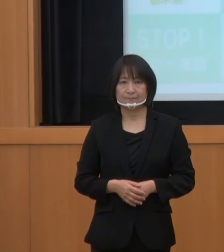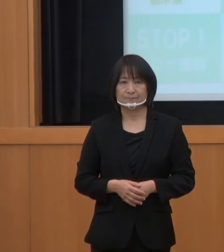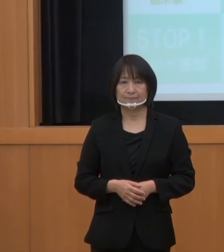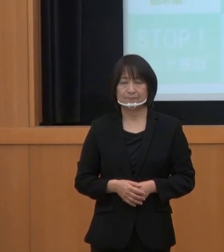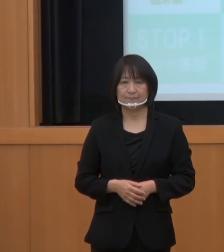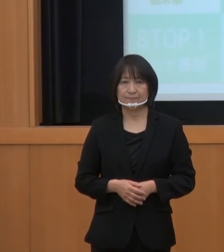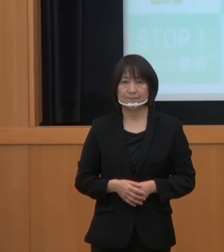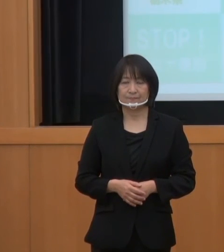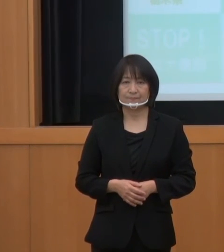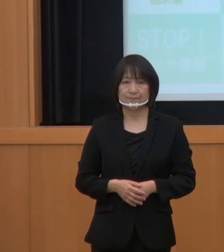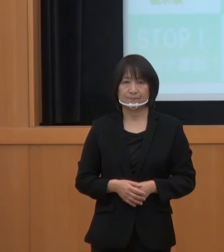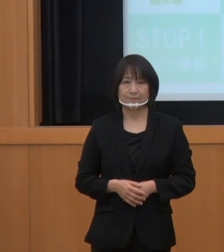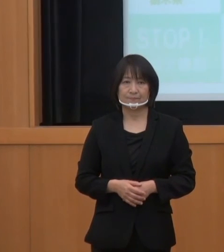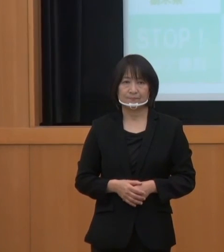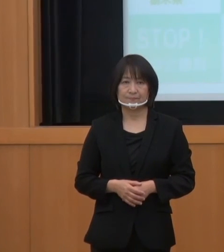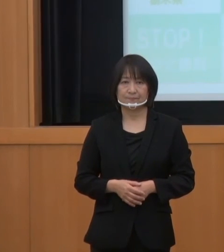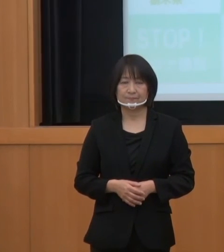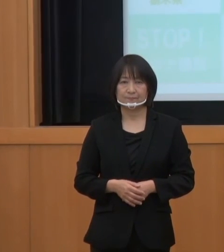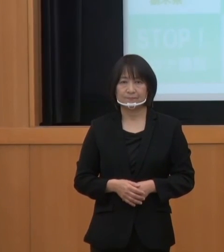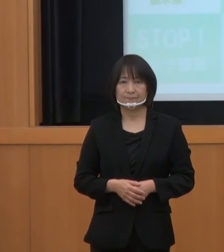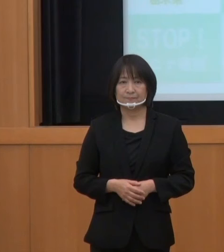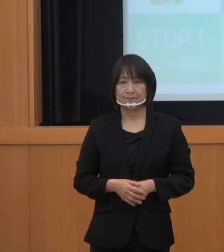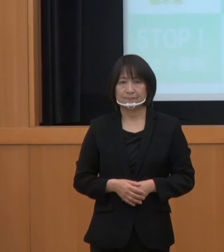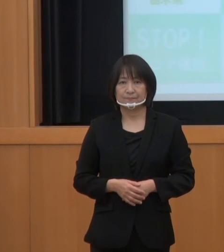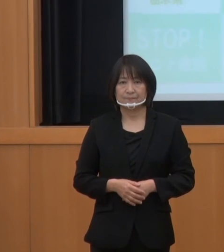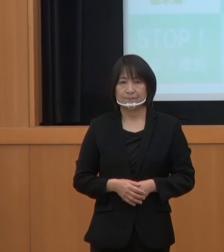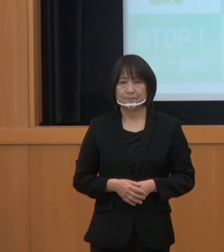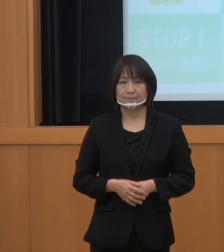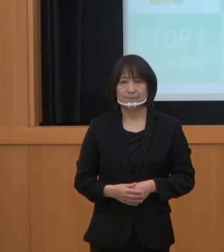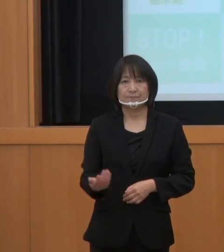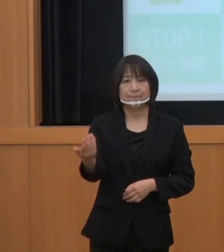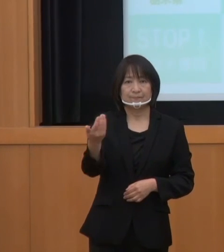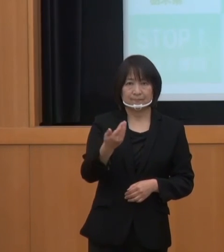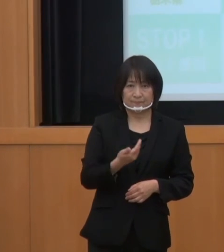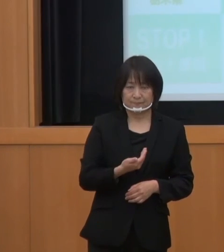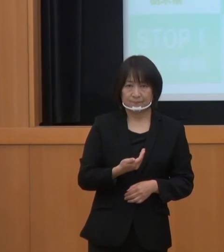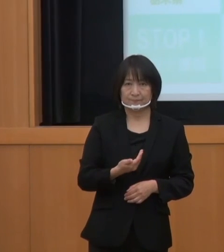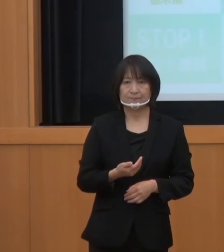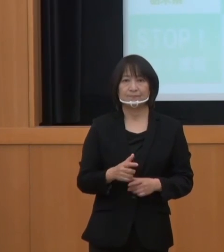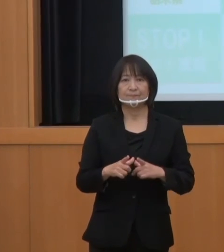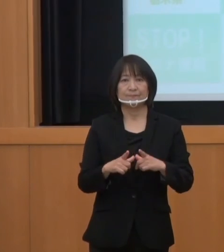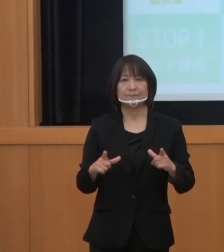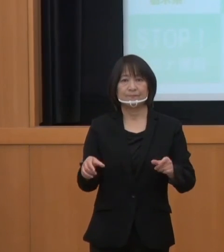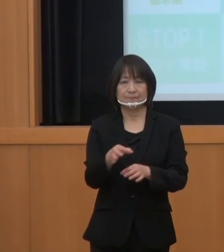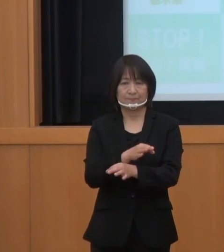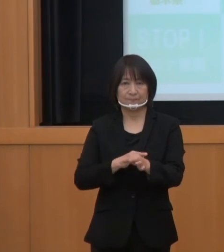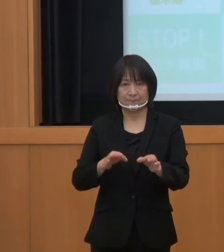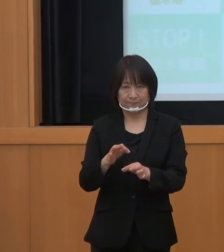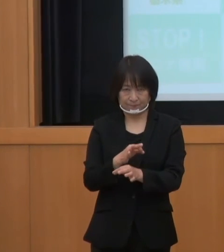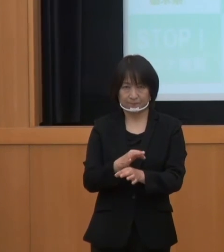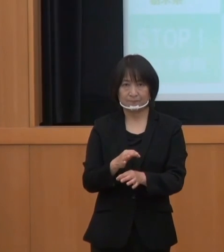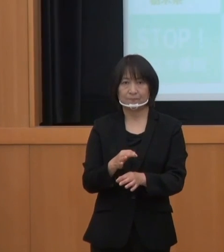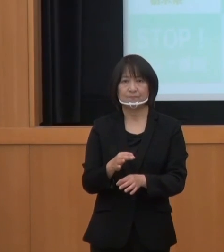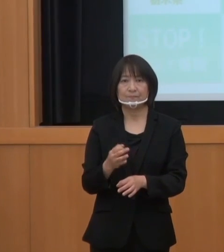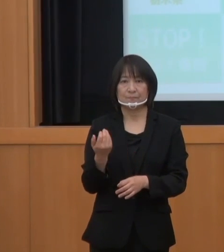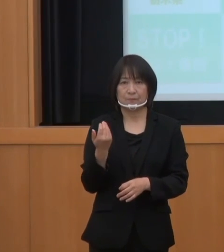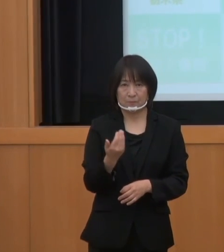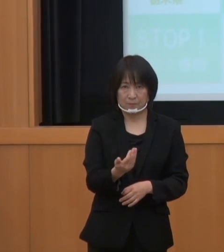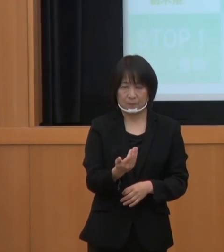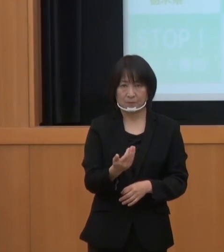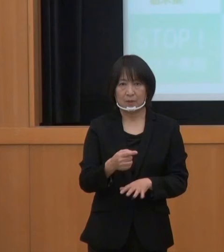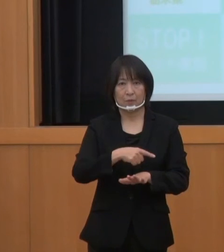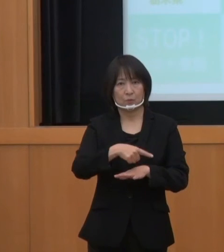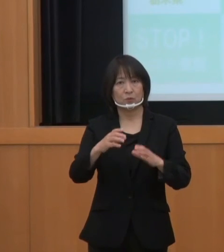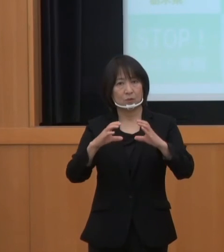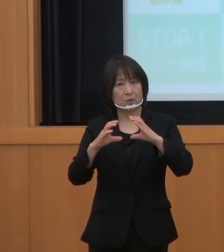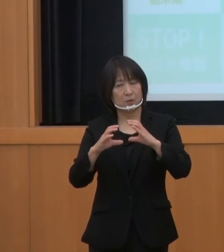その後小野田さんね。 日経新聞の坂井です、よろしくお願いします。とちまる安心認証について一